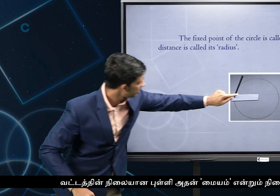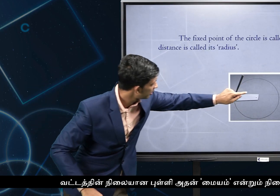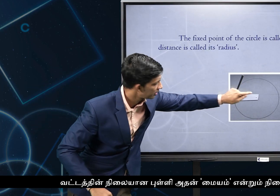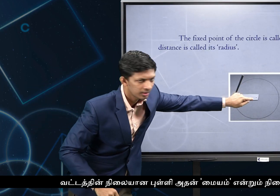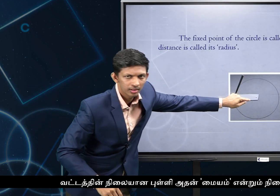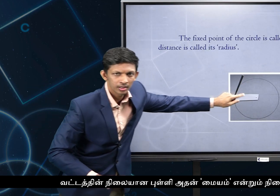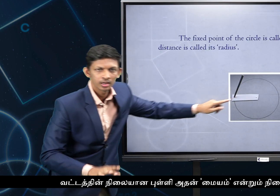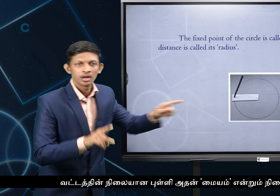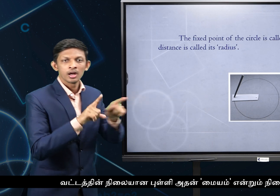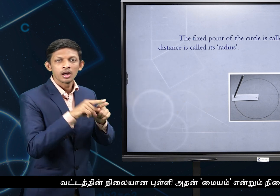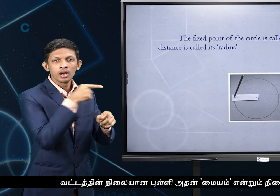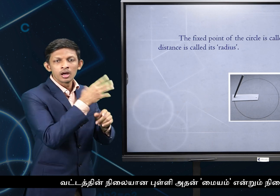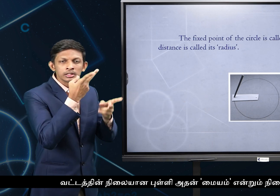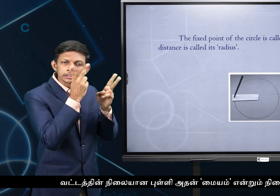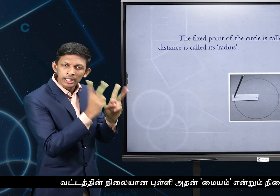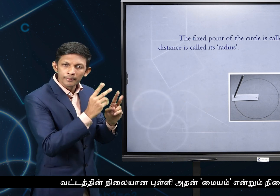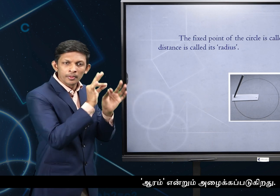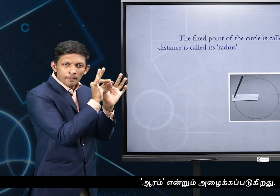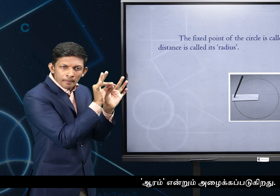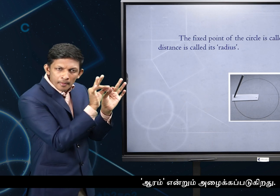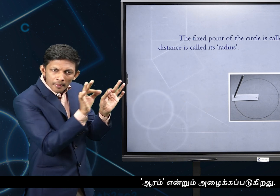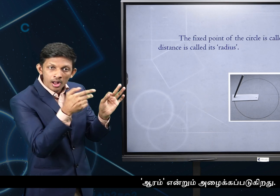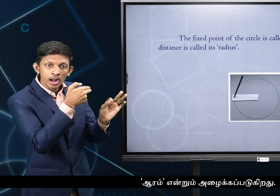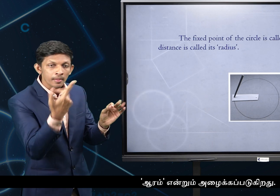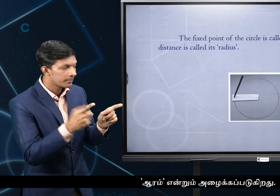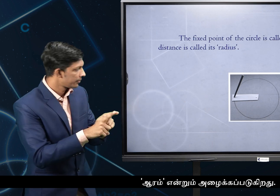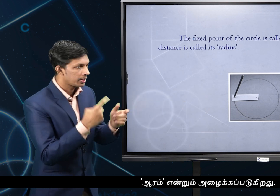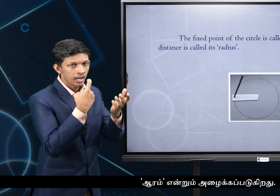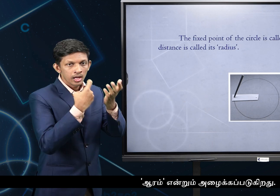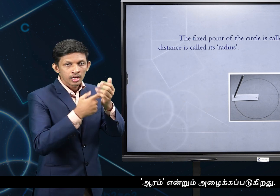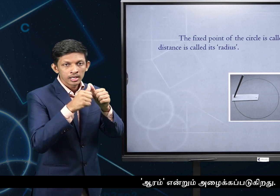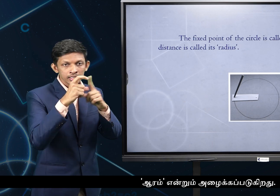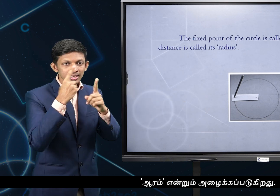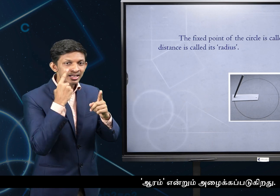என்றும் நிலையான தூரம் அதன் ஆரம் என்றும் அழைக்கப்படுகிறது.